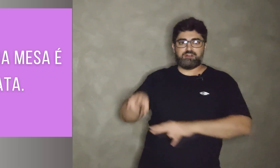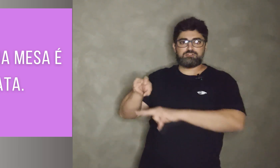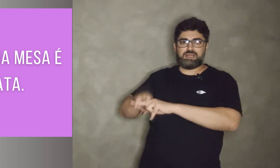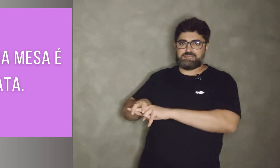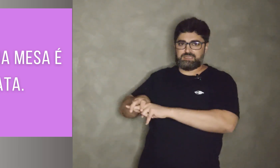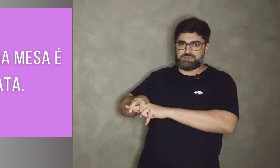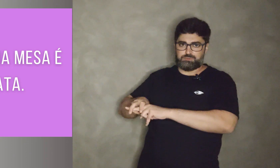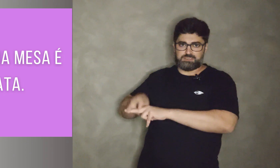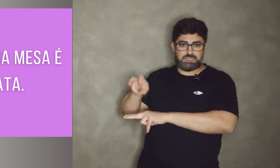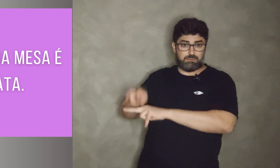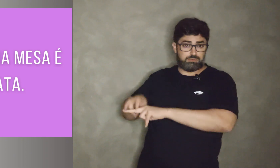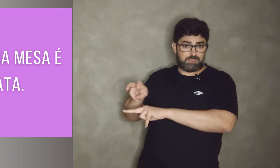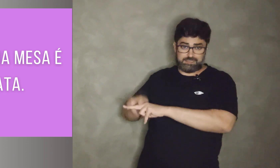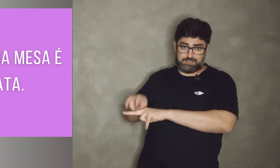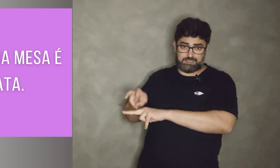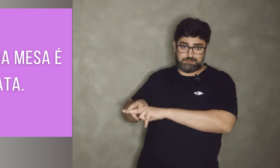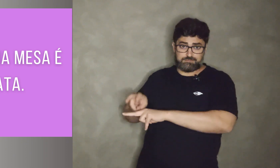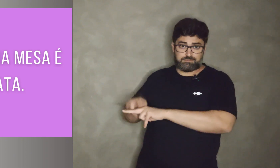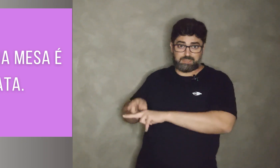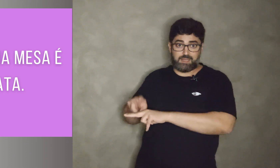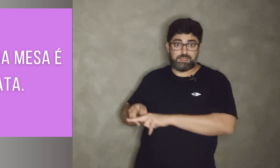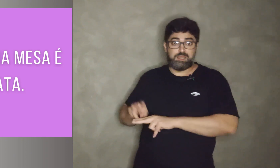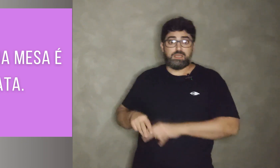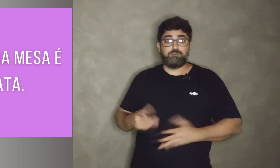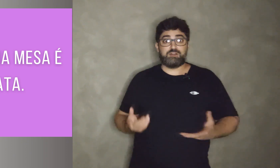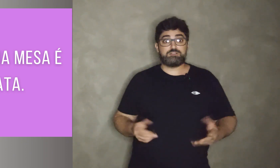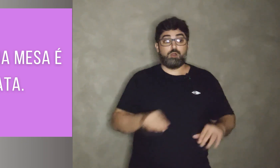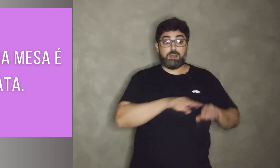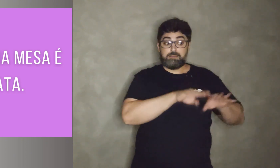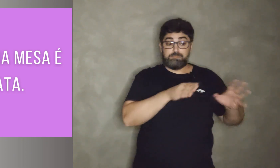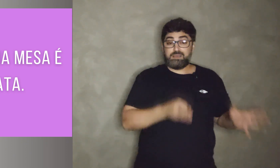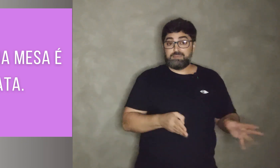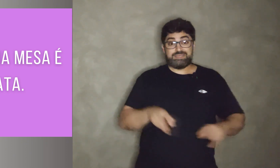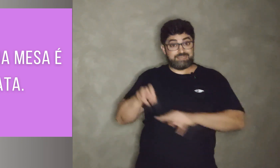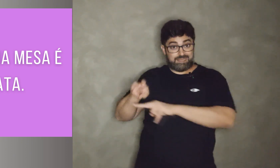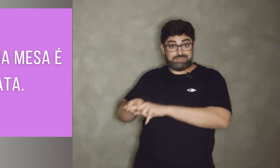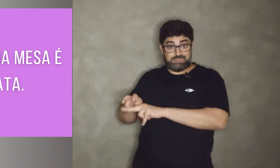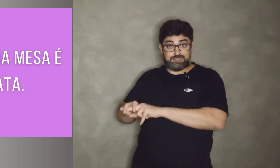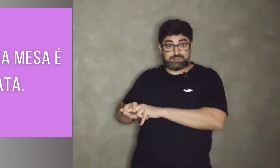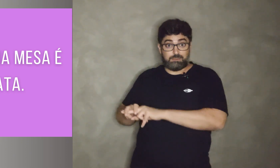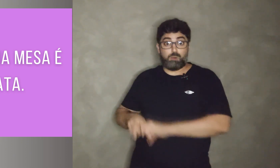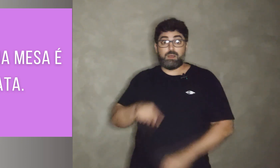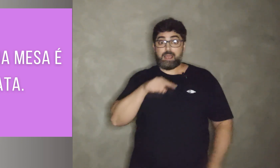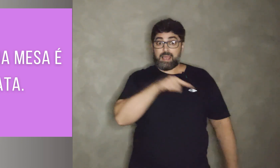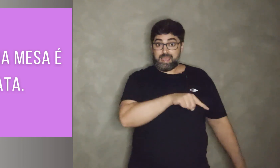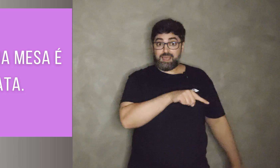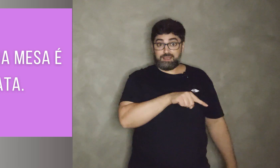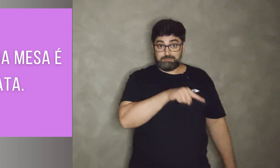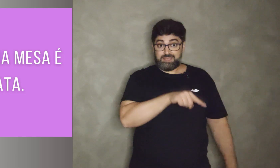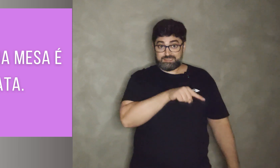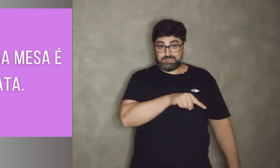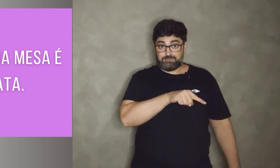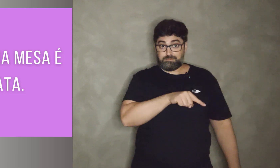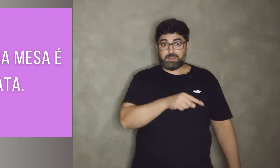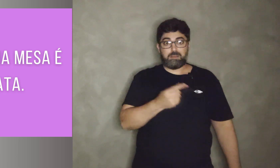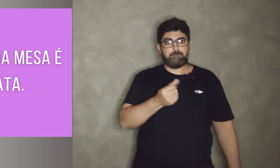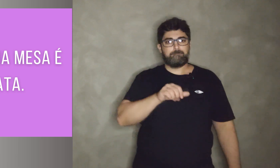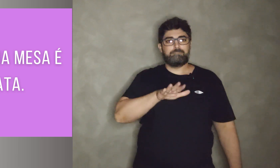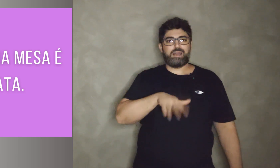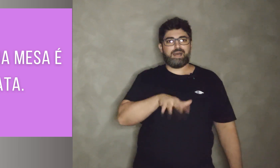faço cadeira, por exemplo, cadeira, tá? Eu falo assim, ó, minha mesa é cadeira, tá bom? É a mesa,